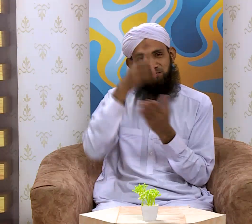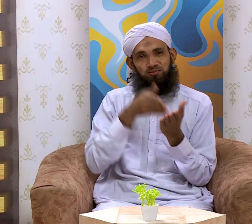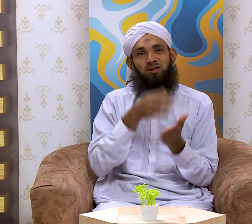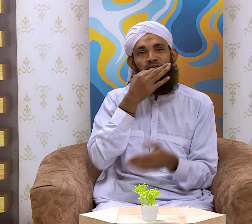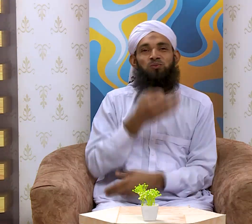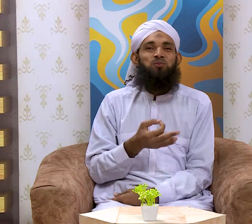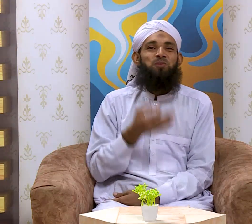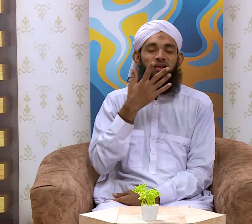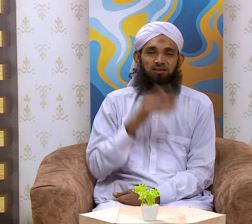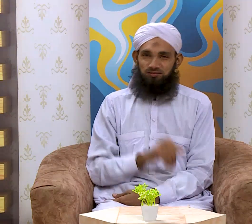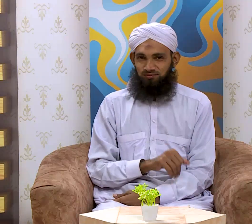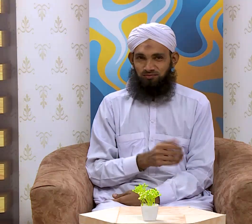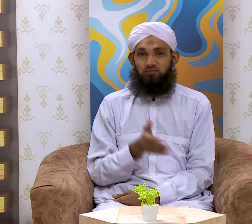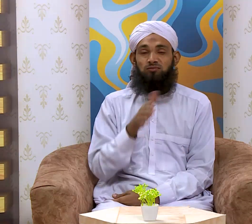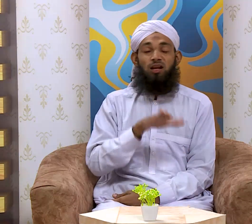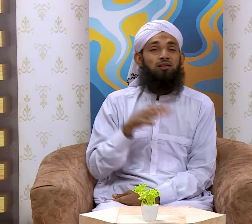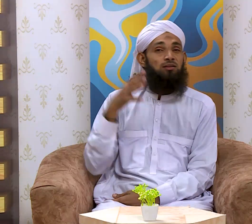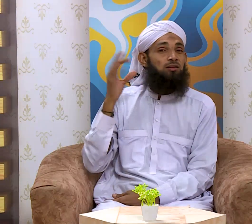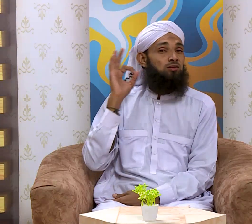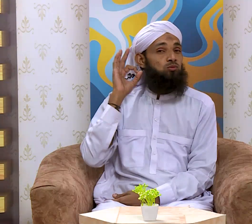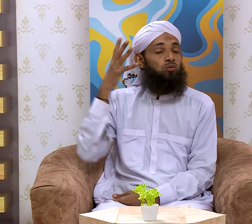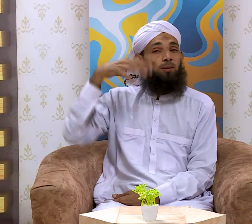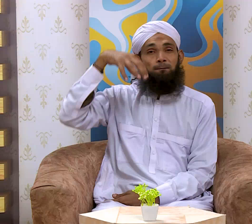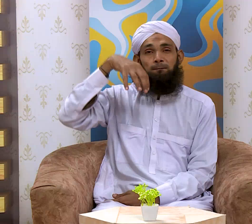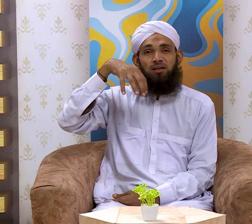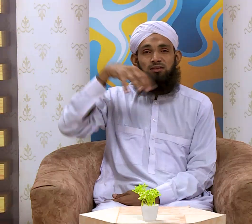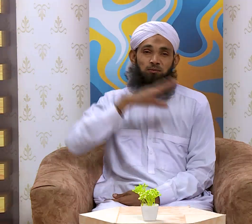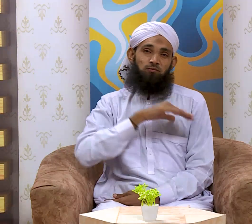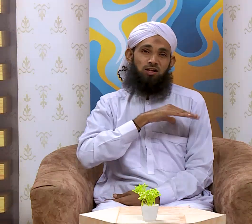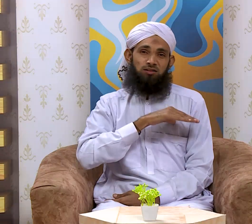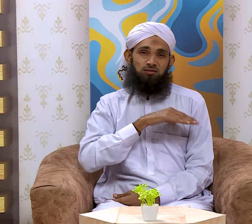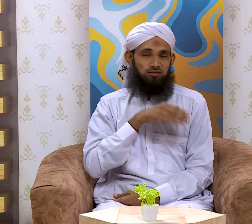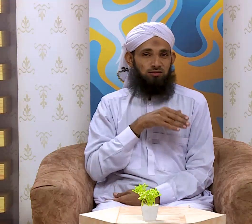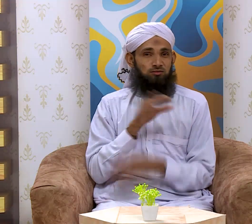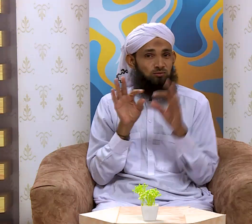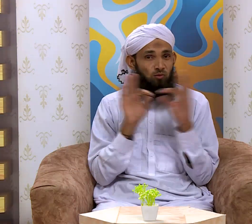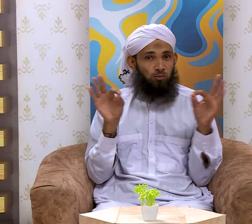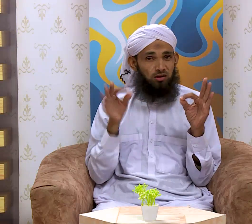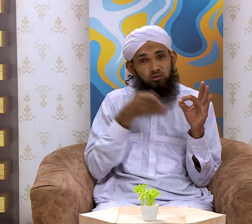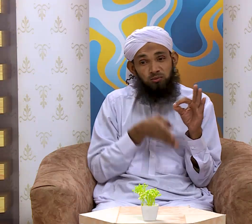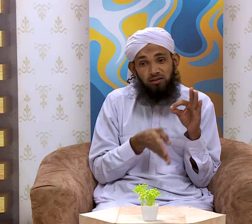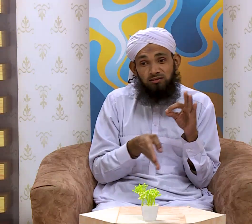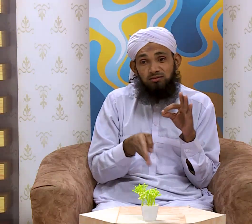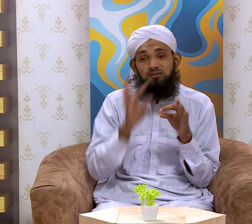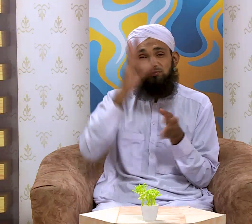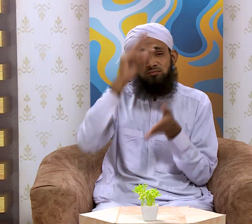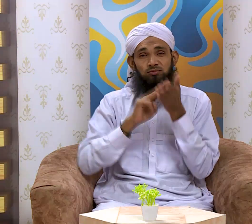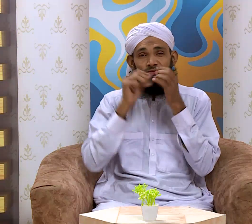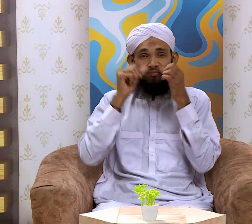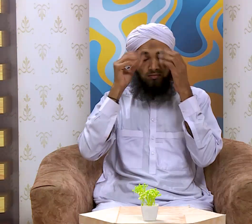جب بیت المقدس سے حضور جان عالم صلی اللہ علیہ وآلہ وصحبہ وسلم نکلے تو حضرت جبریل امین علیہ السلام نے شراب